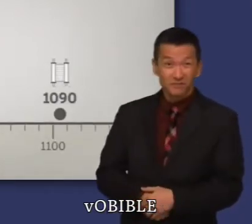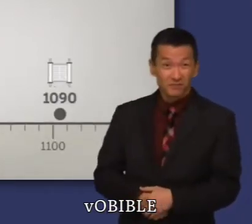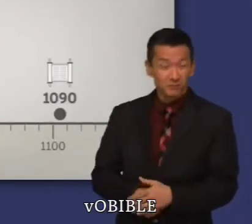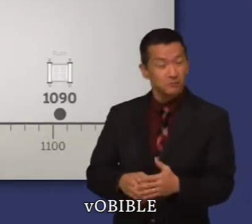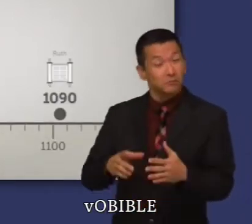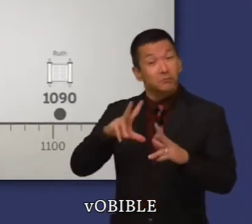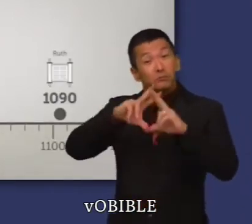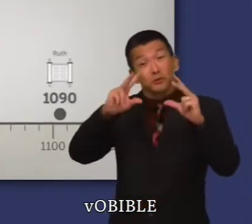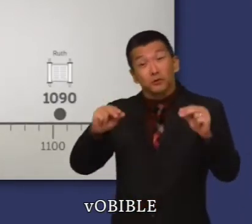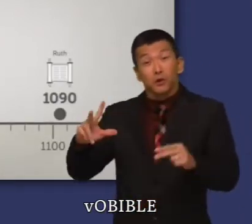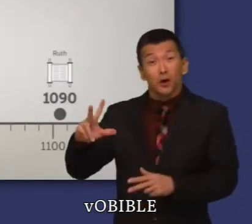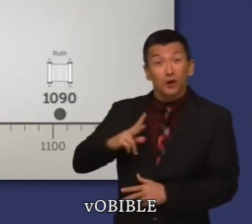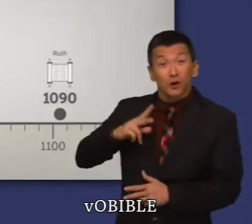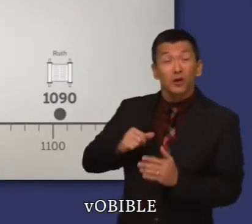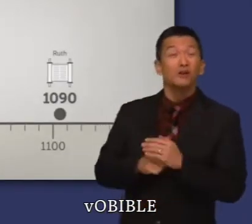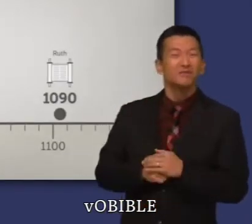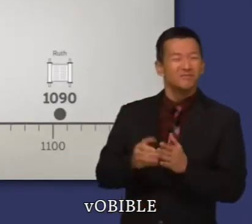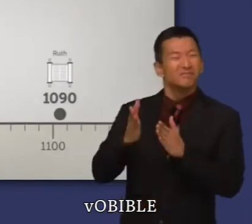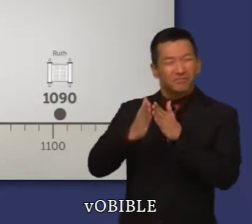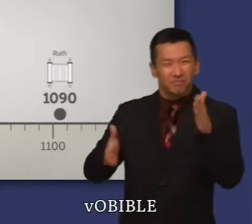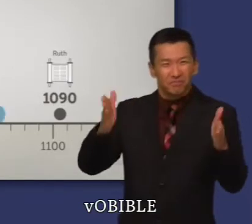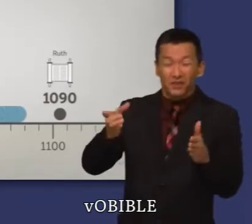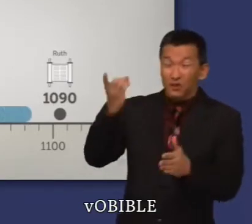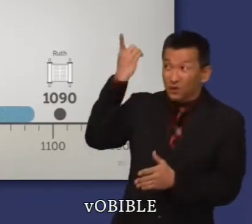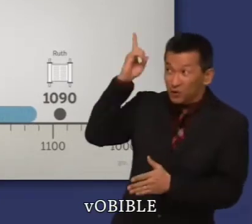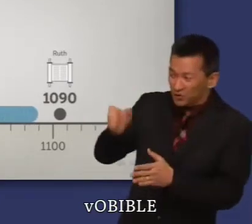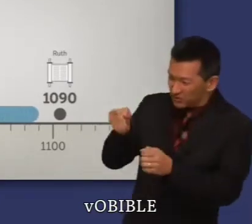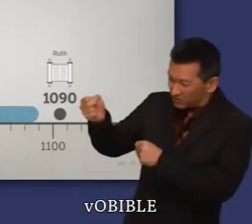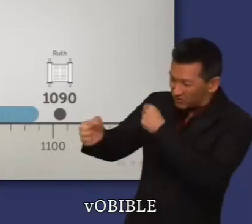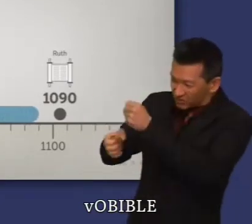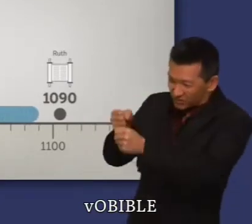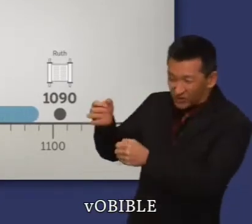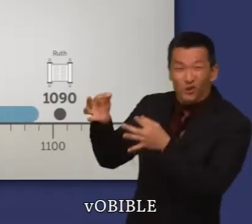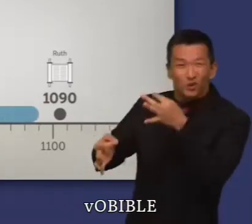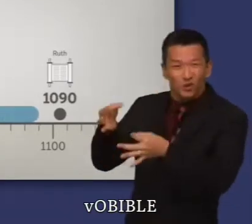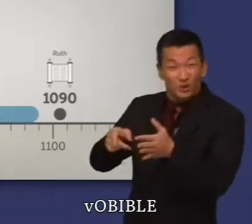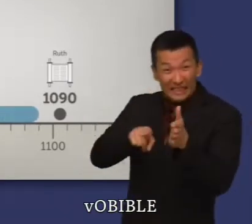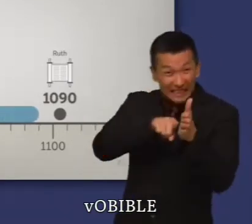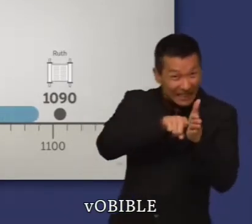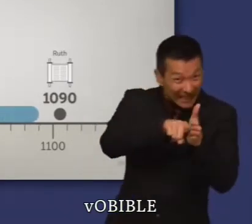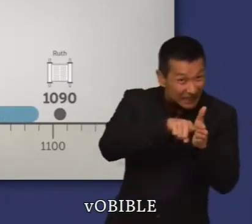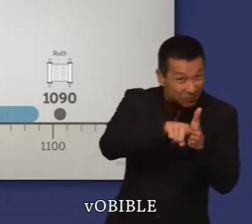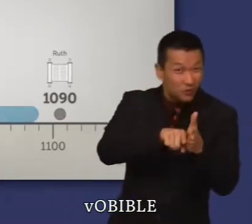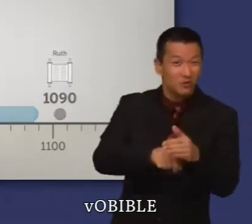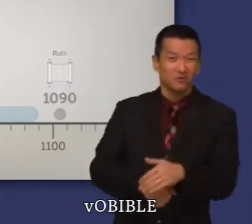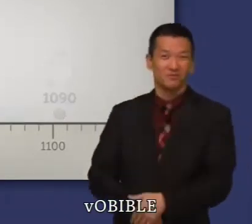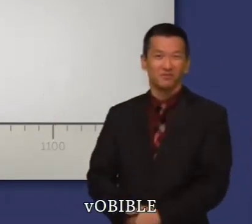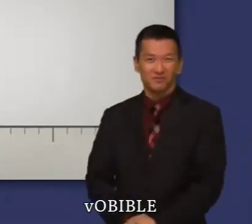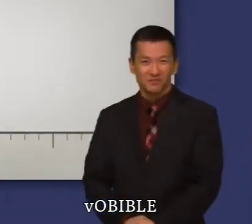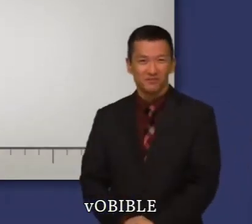notre grand juge, qui nous sauve de tous nos ennemis par le moyen de son royaume.